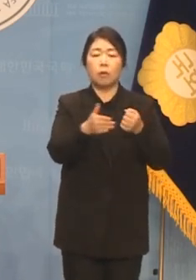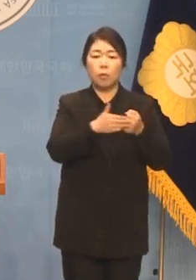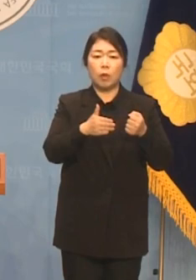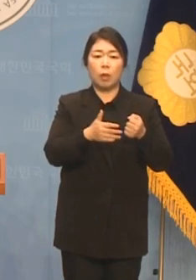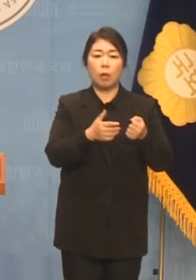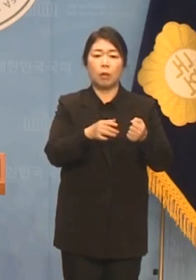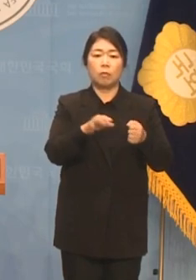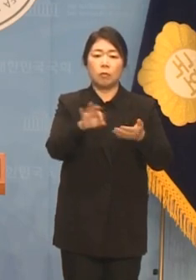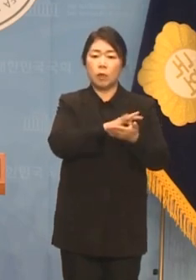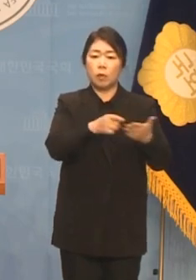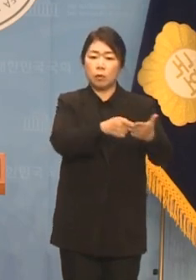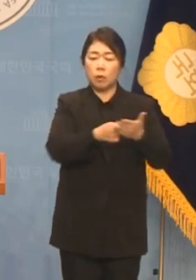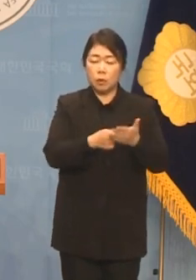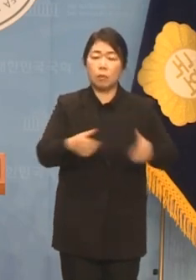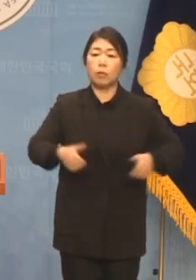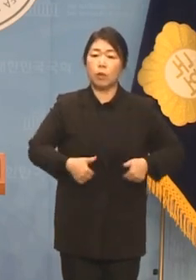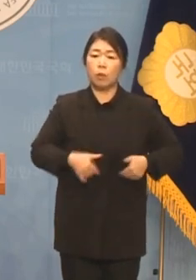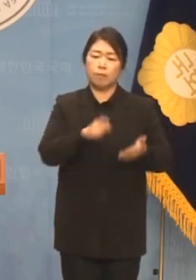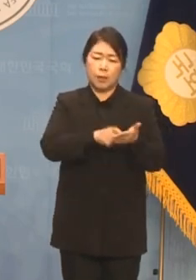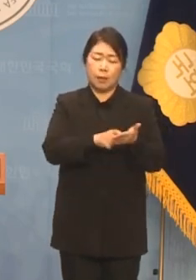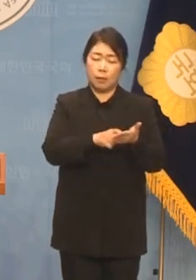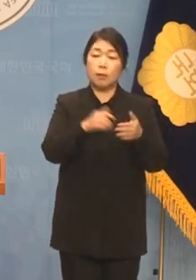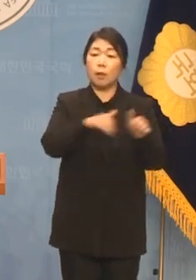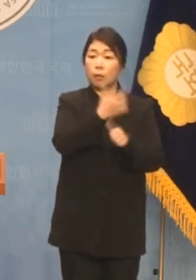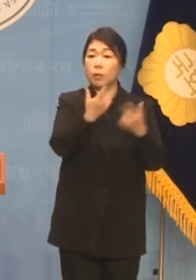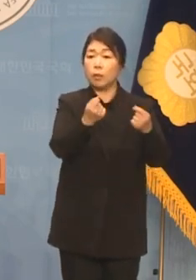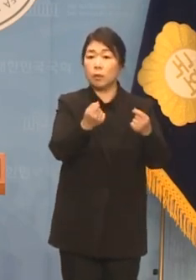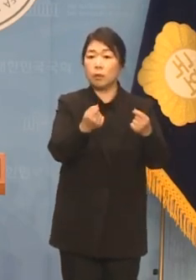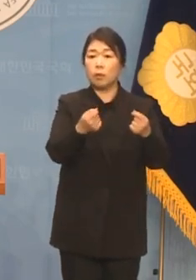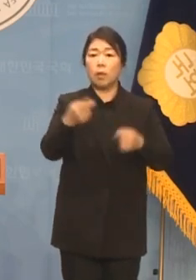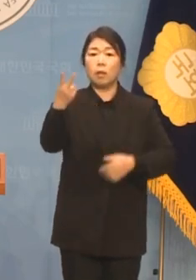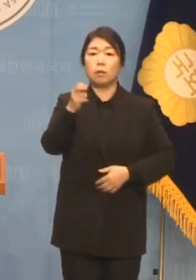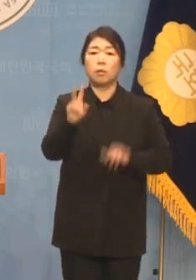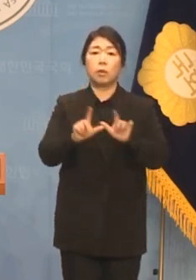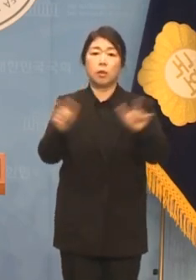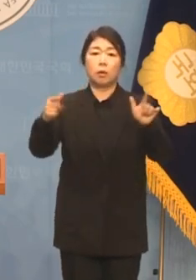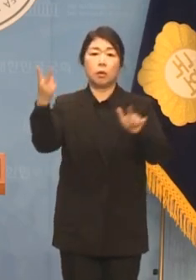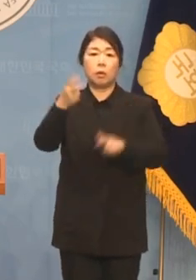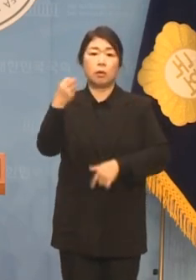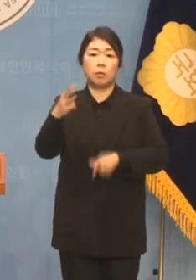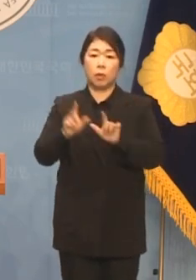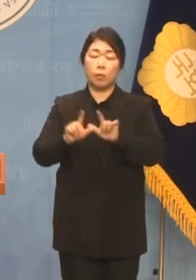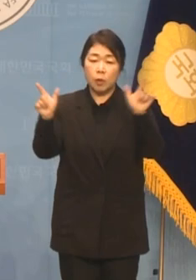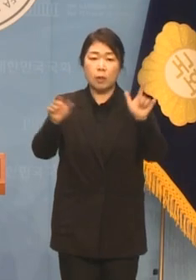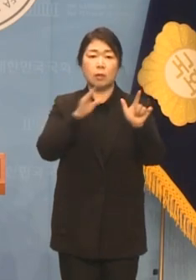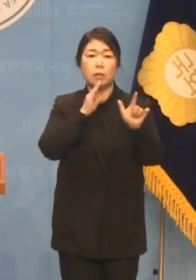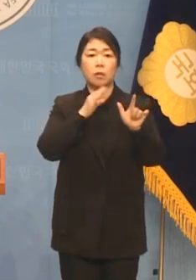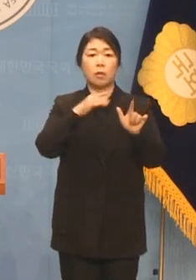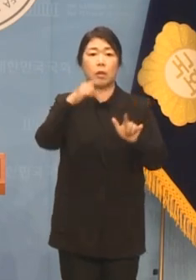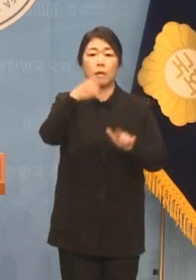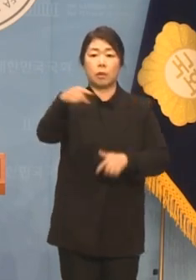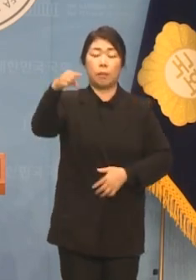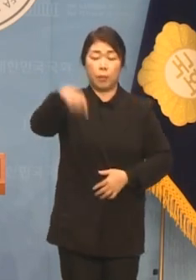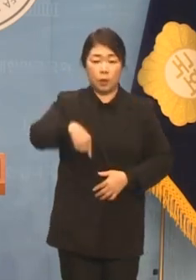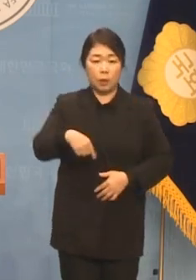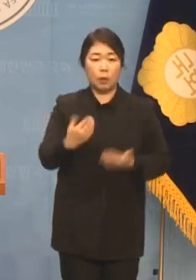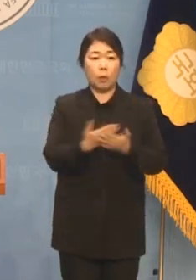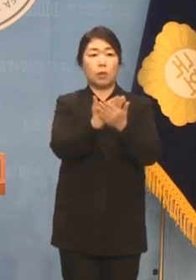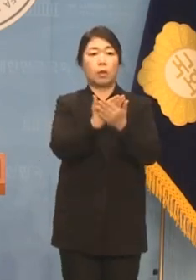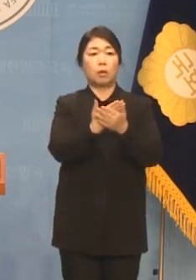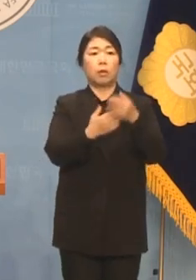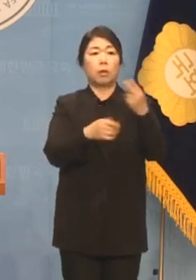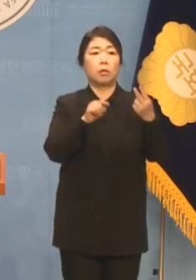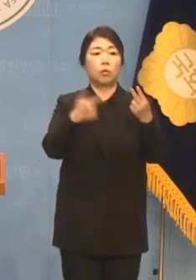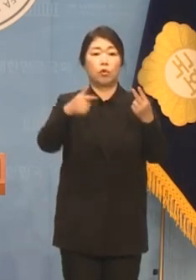비상 상황입니다 2022년과 2023년에 실질 gdp 성장률 각각